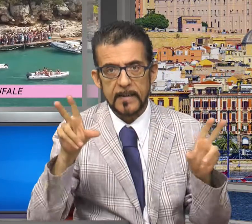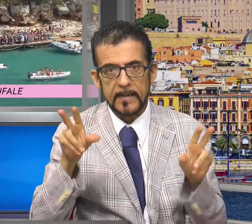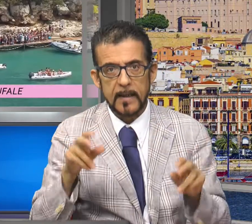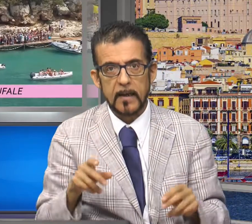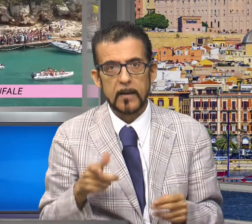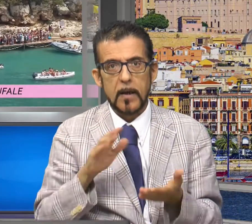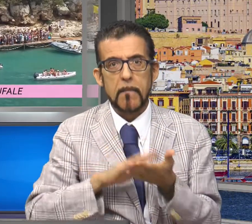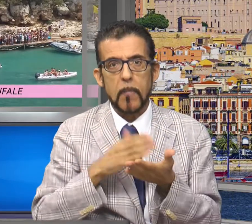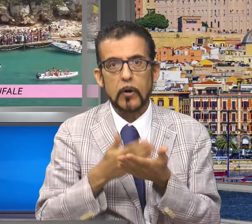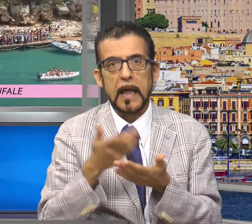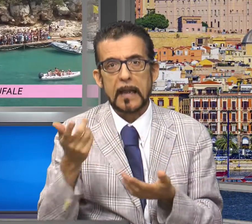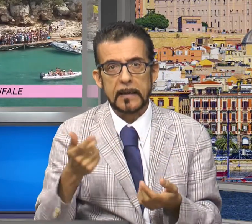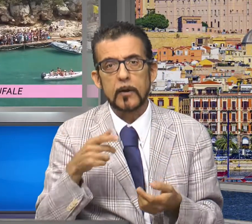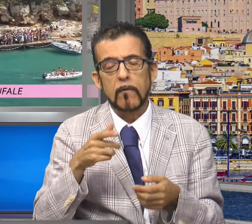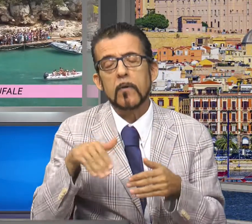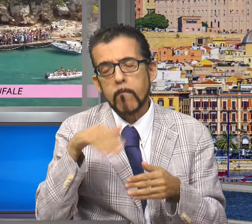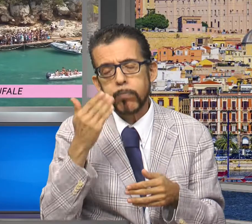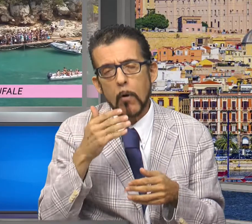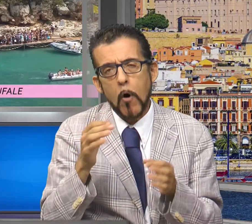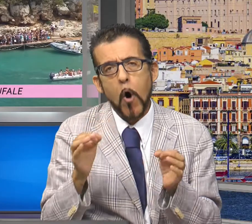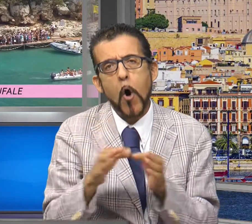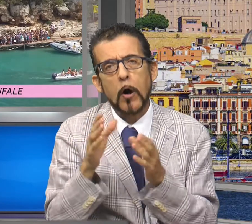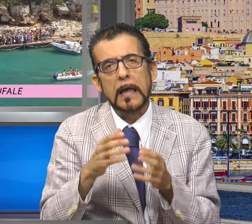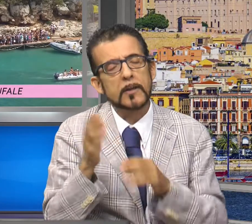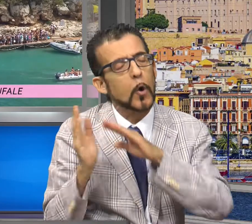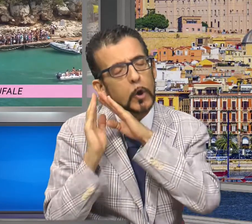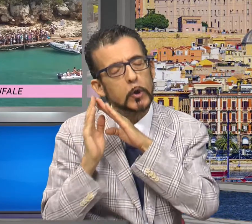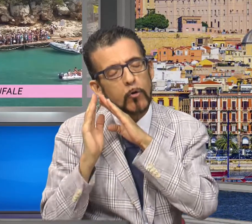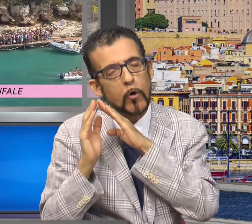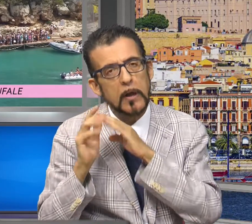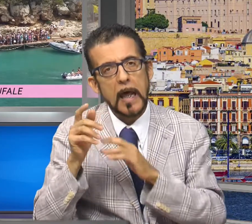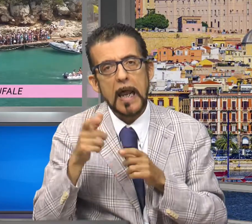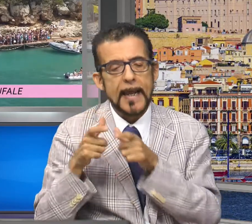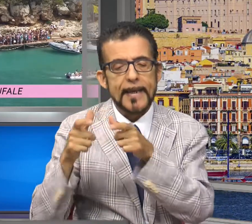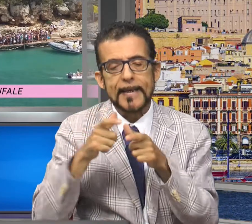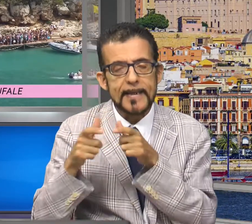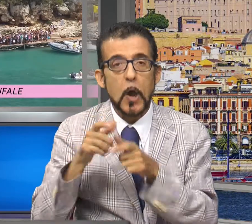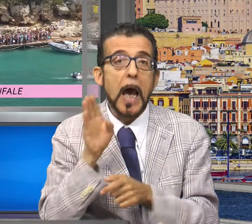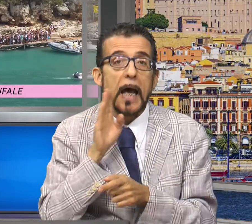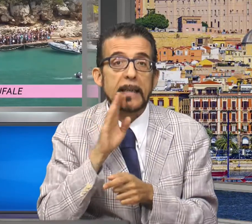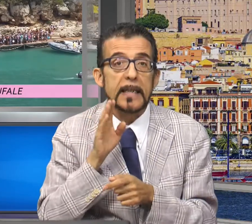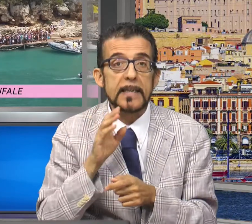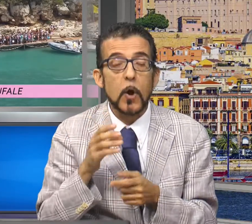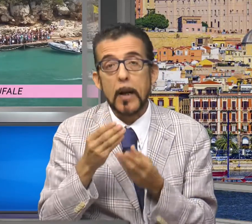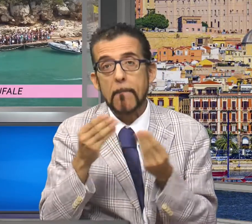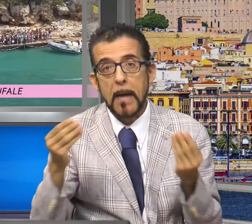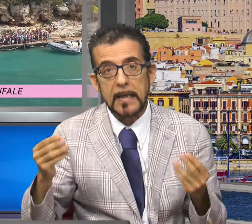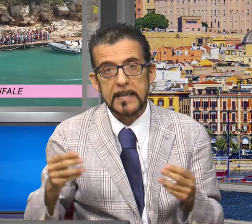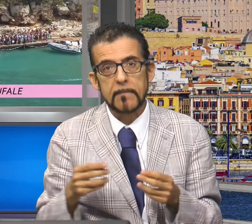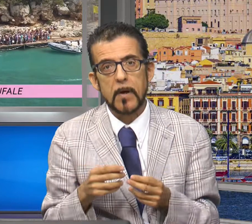dove si possono trovare buone occasioni per soggiornare nell'isola. Attenzione massima alla parola d'ordine e qualche consiglio utile, che non guasta mai,